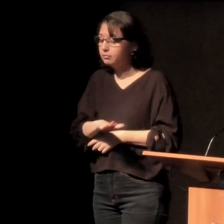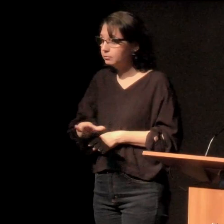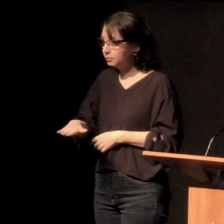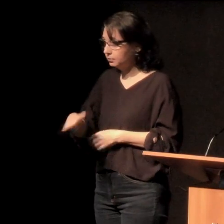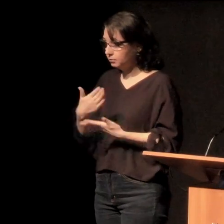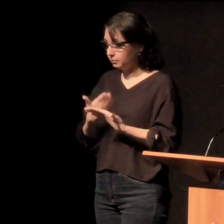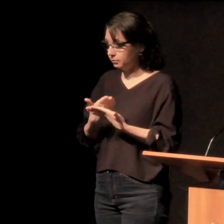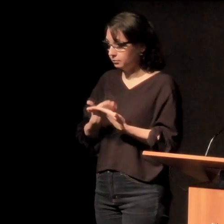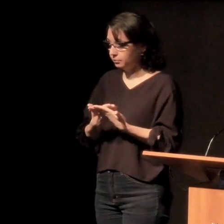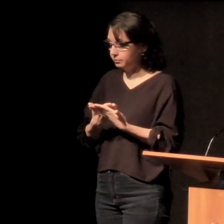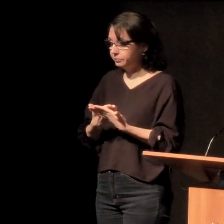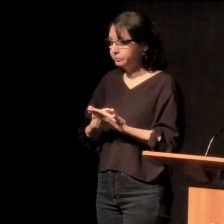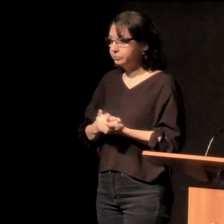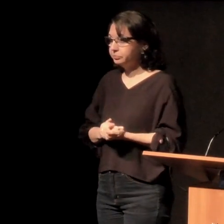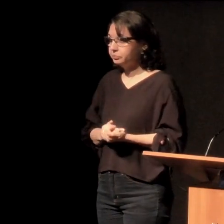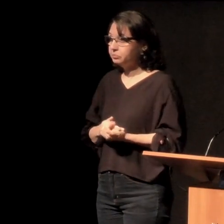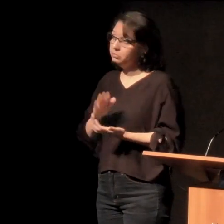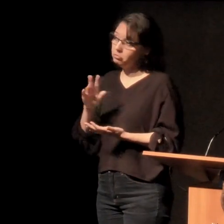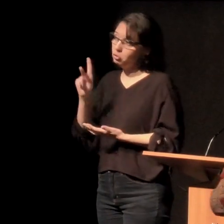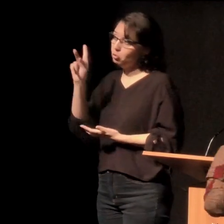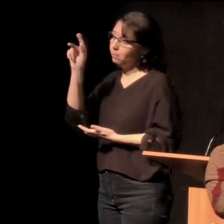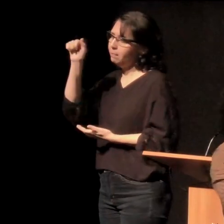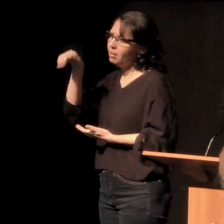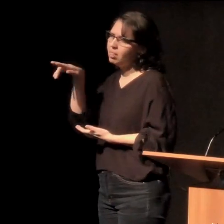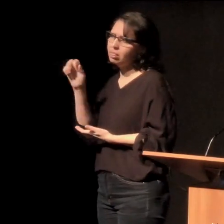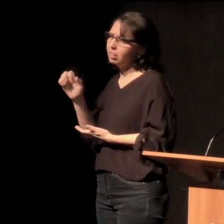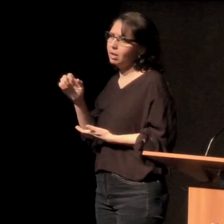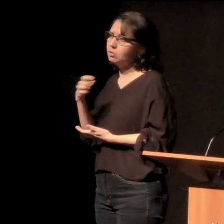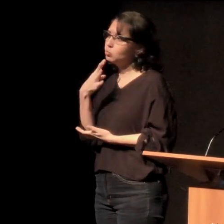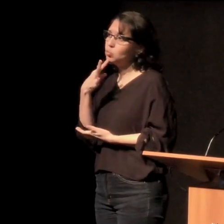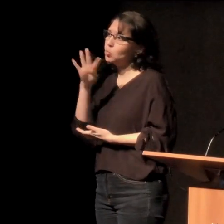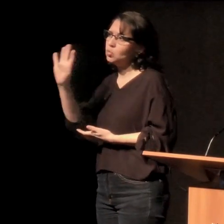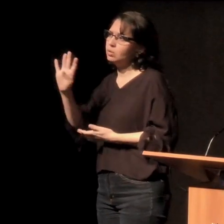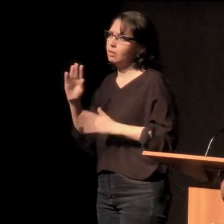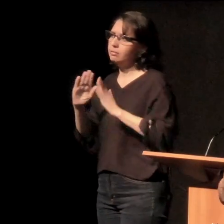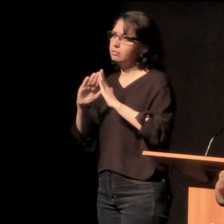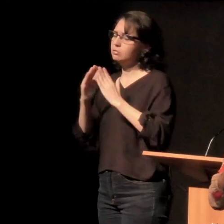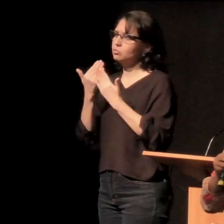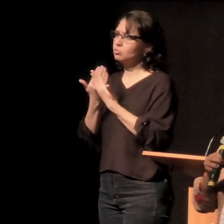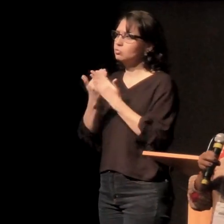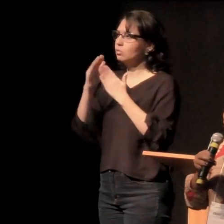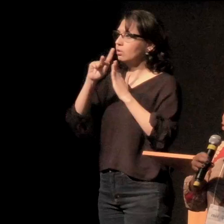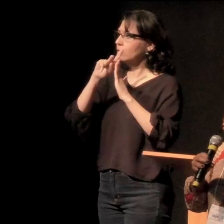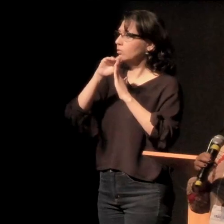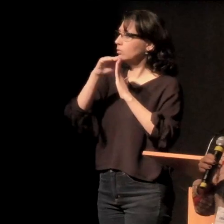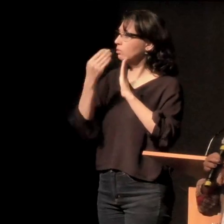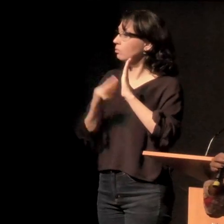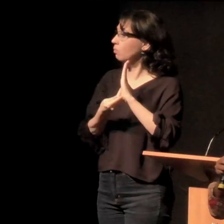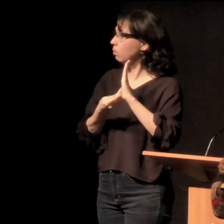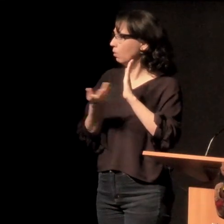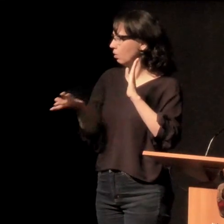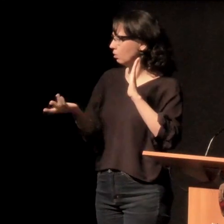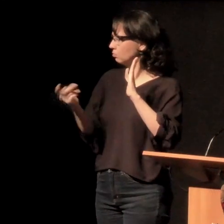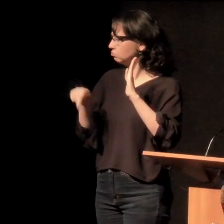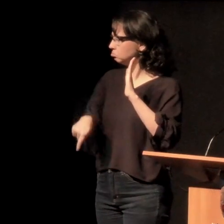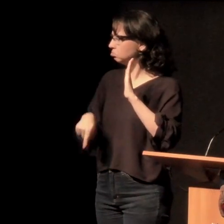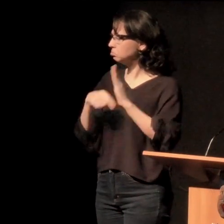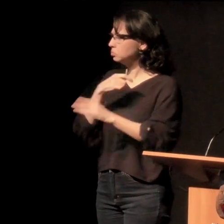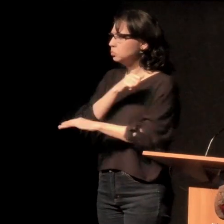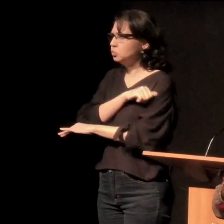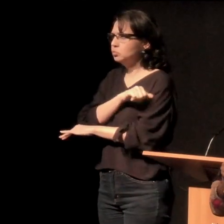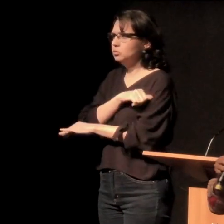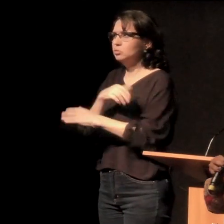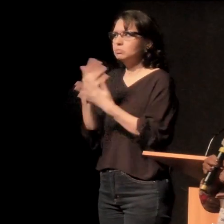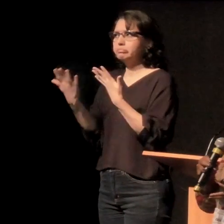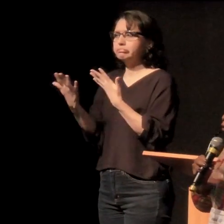é nenhuma escola então é no primeiro momento a gente Ah não então vamos lá ajudar o